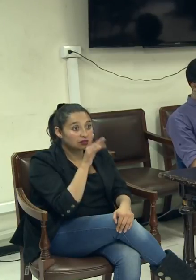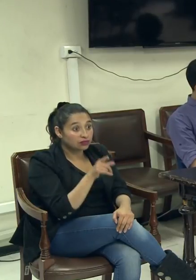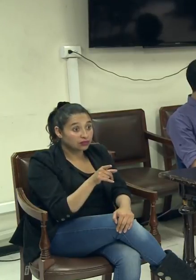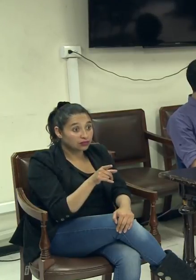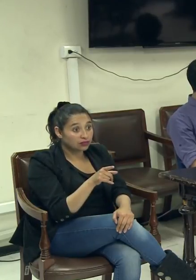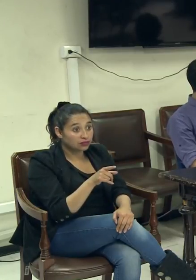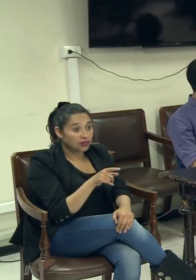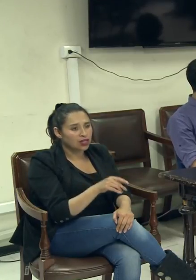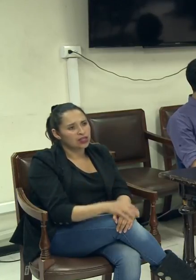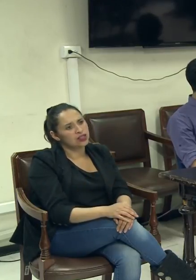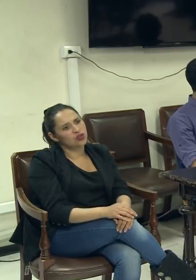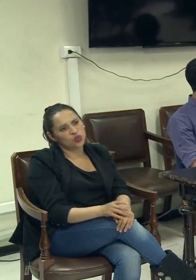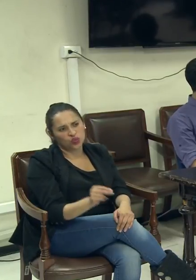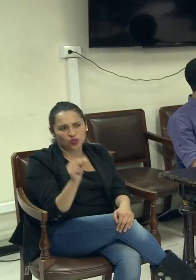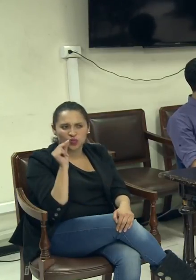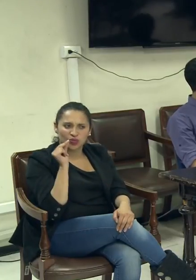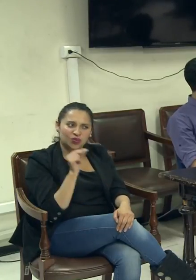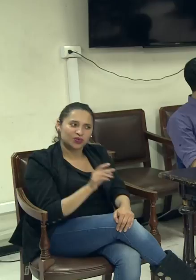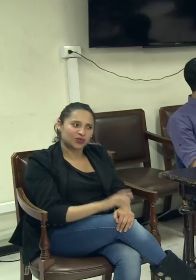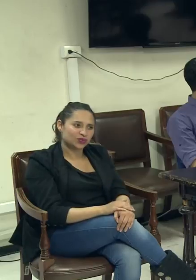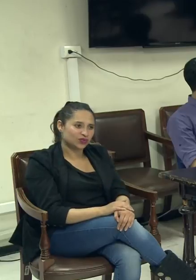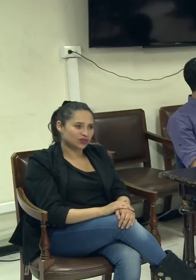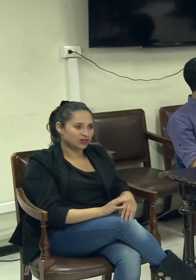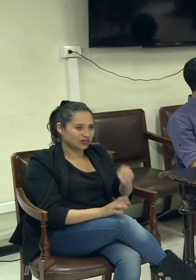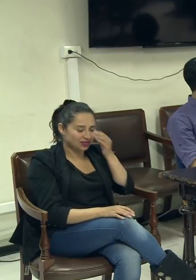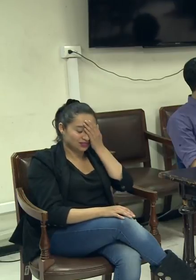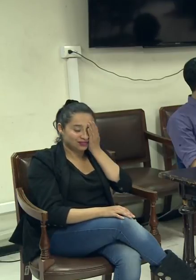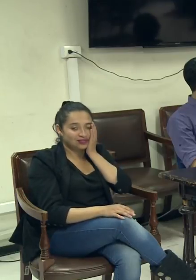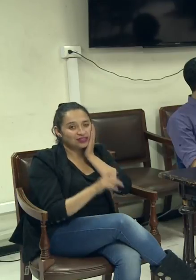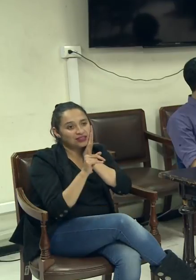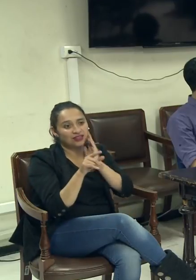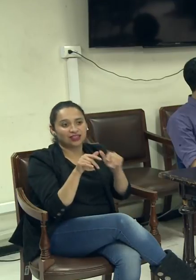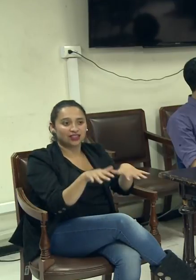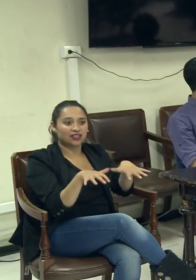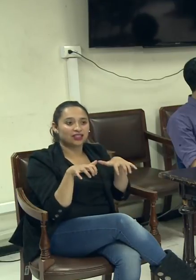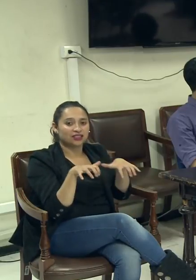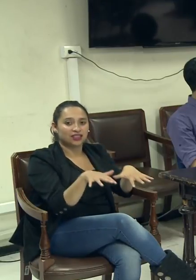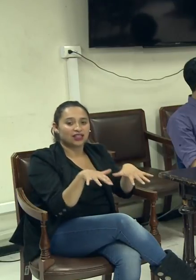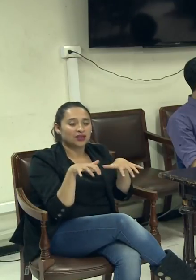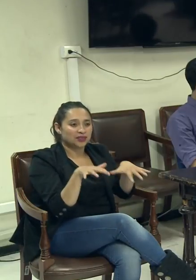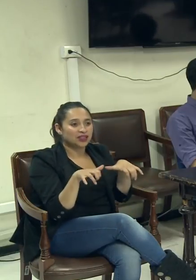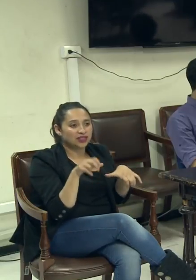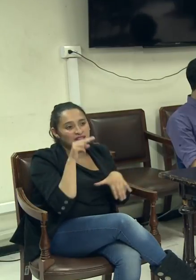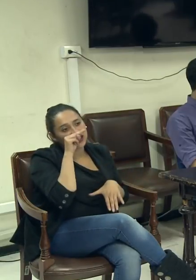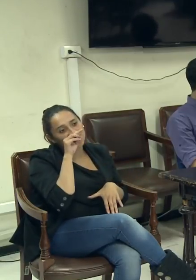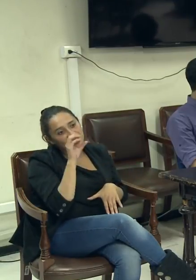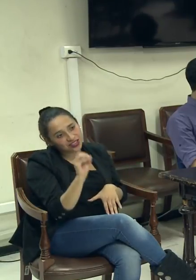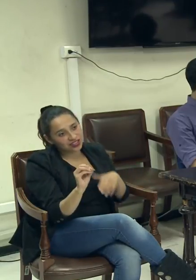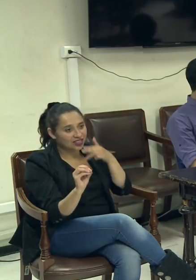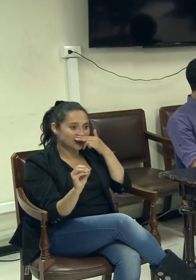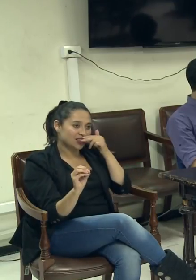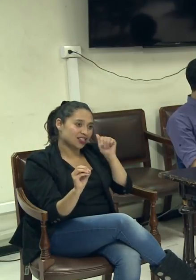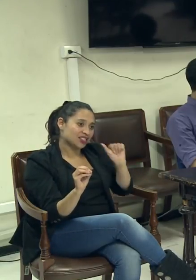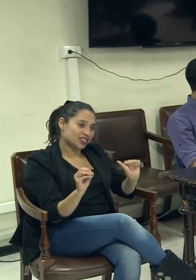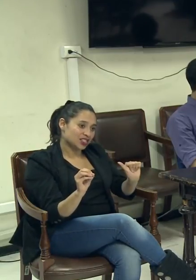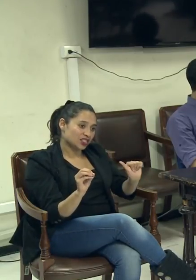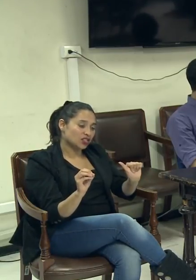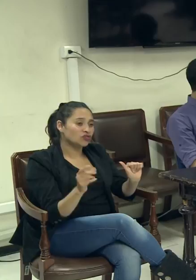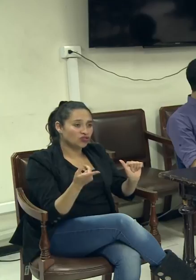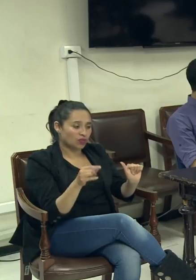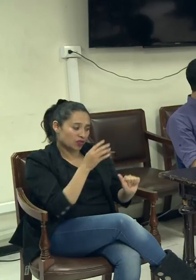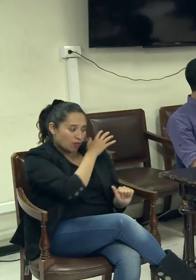decidieron que hubiera una asamblea para la cual las niñas y los niños que jugaban